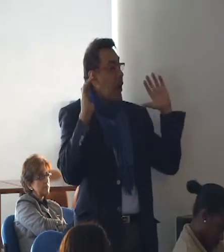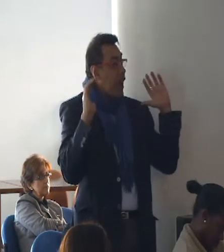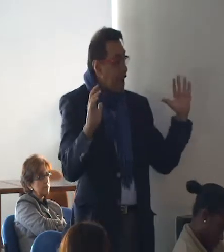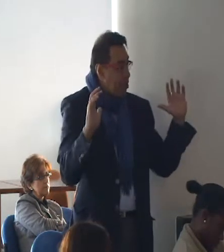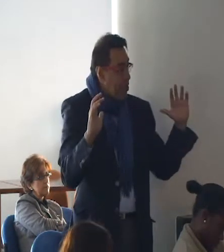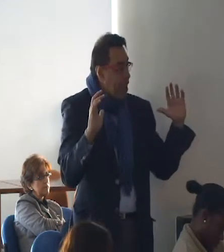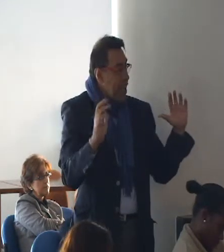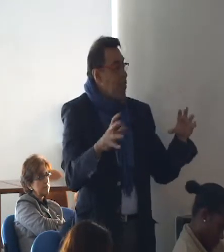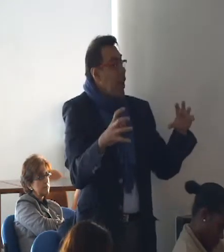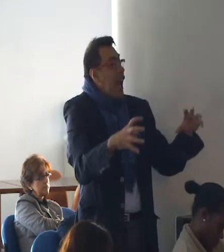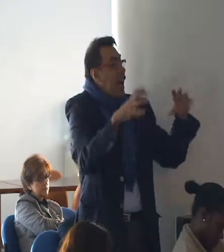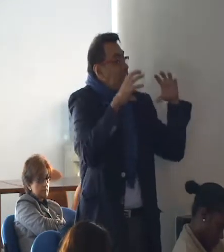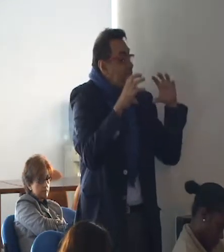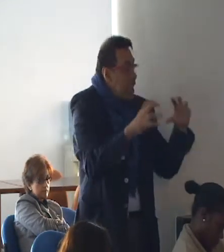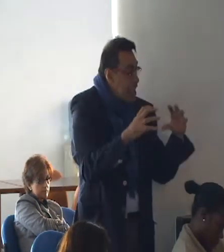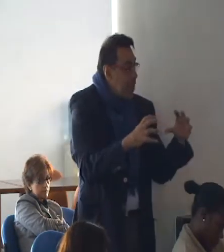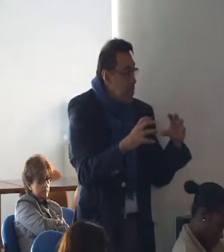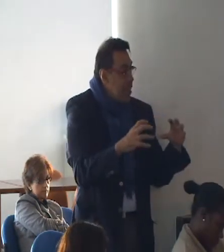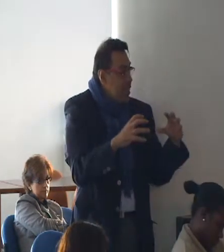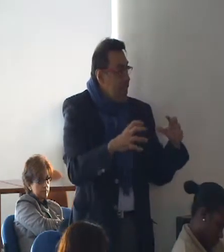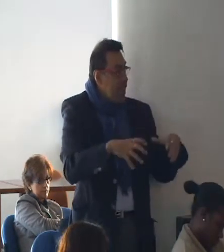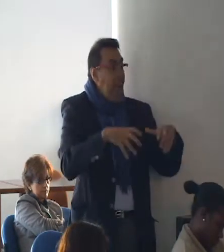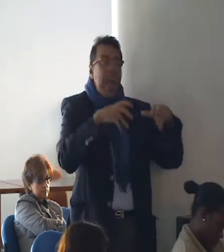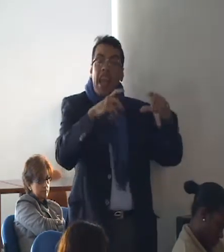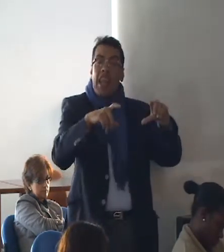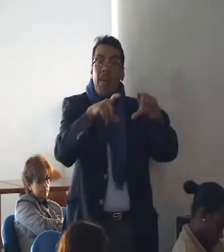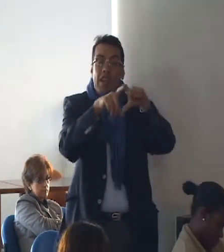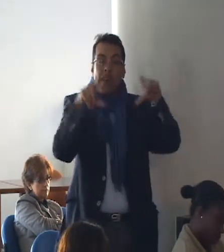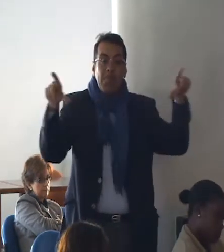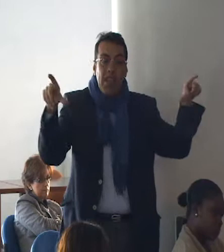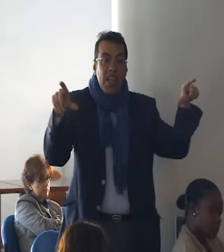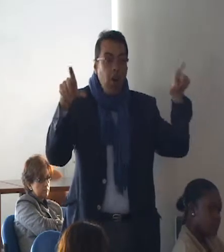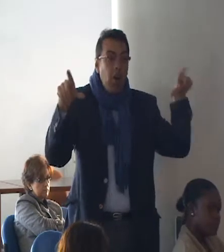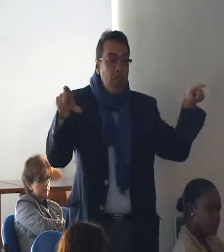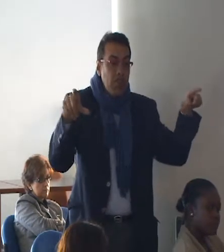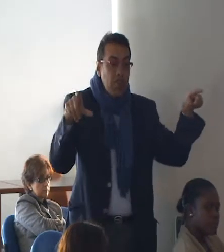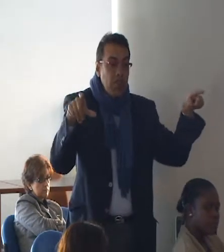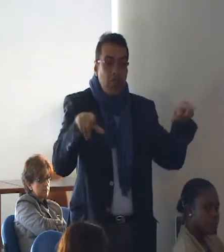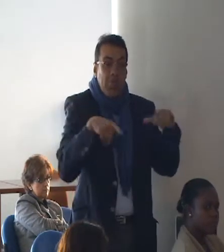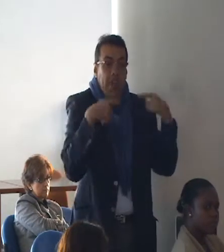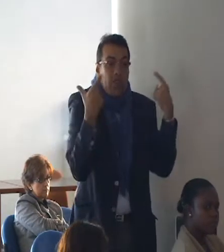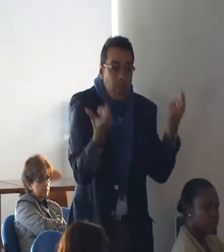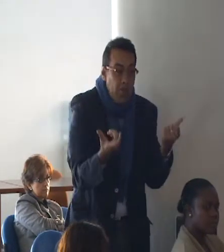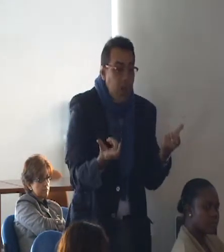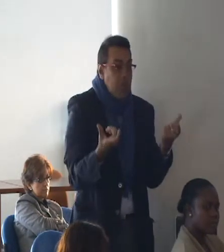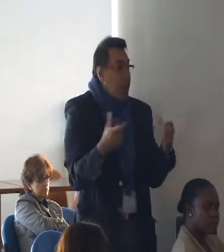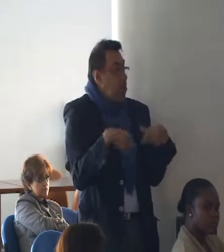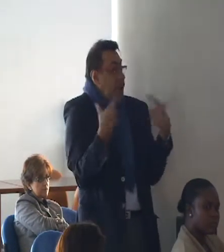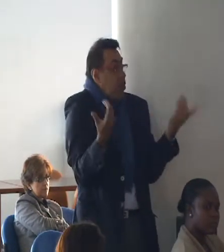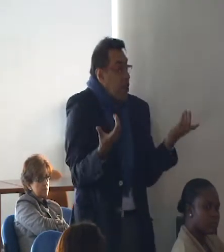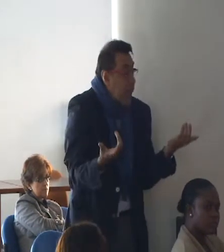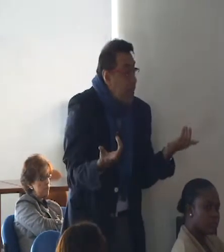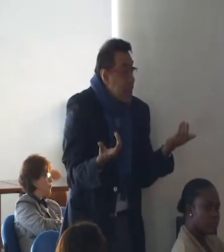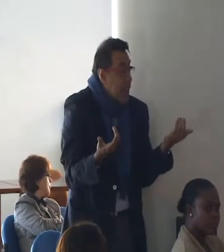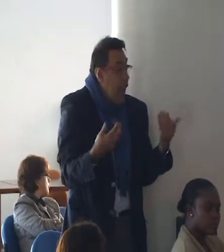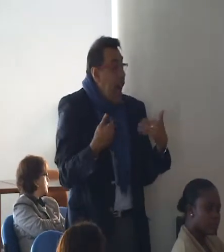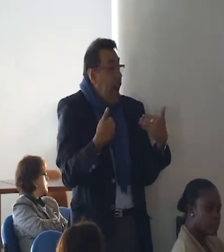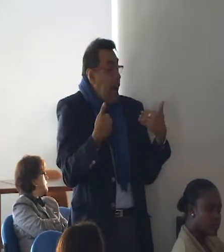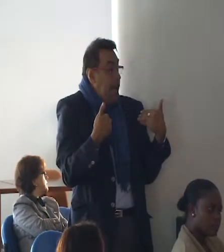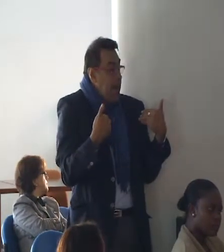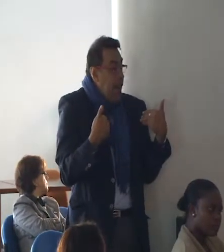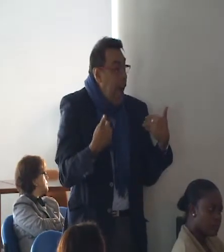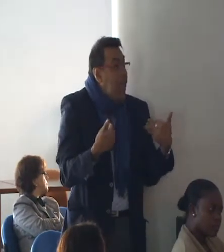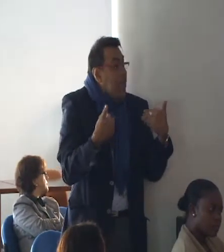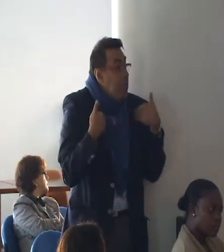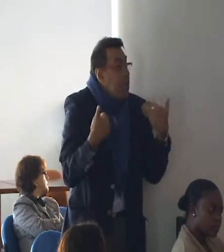O sea, no hay un aparato que me garantice a mí que le va a servir a todos los niños que no se pueden comunicar para